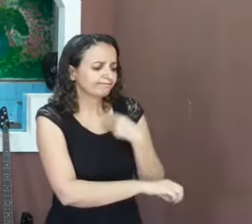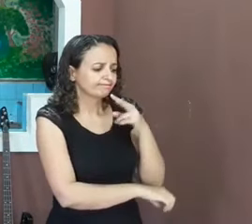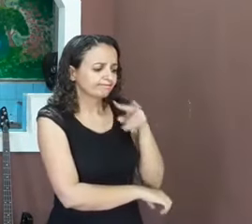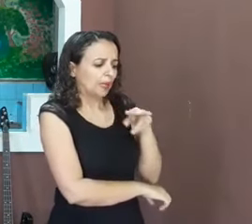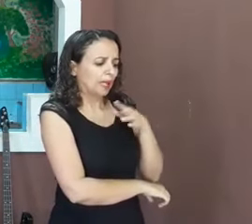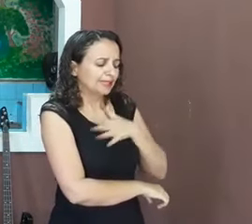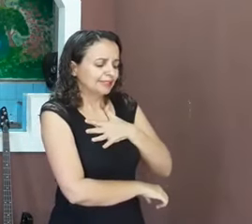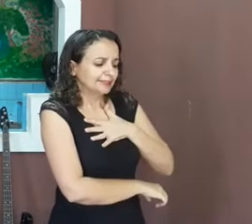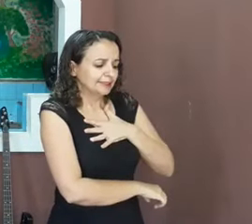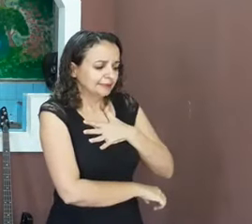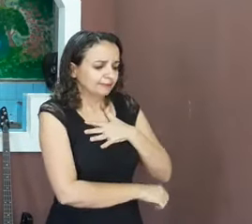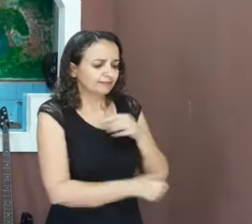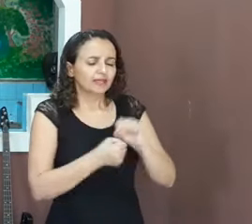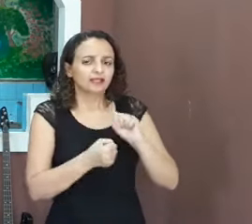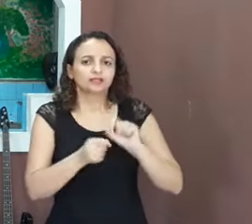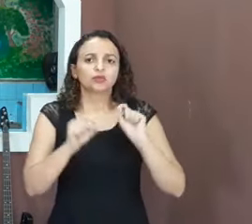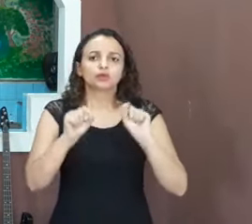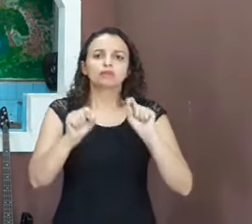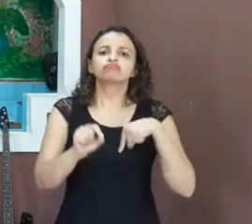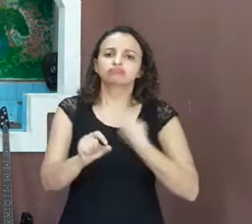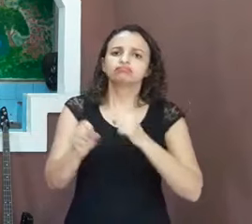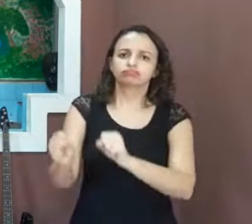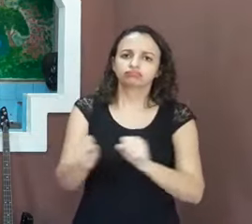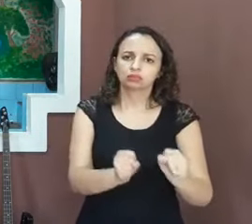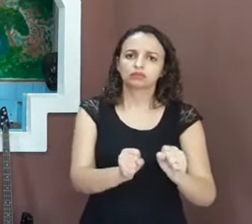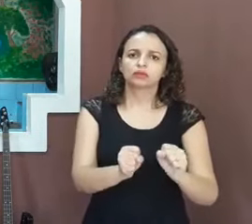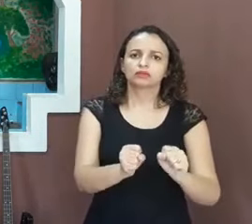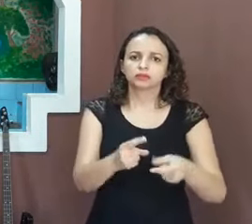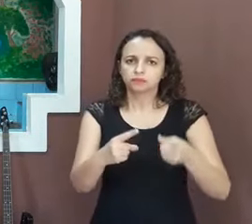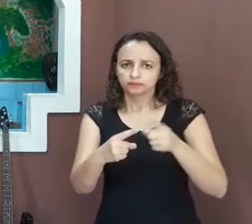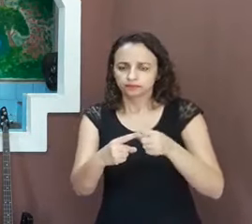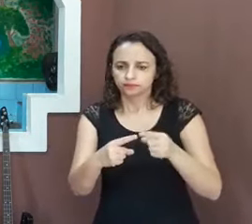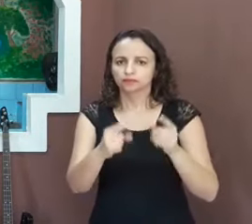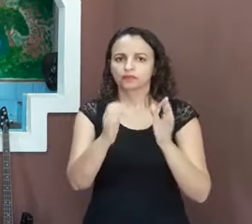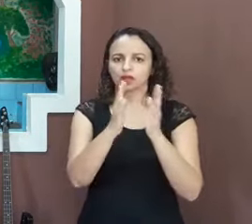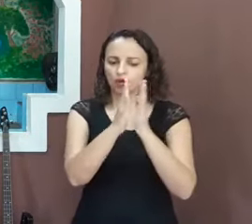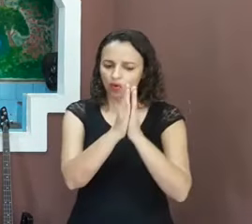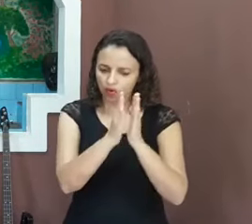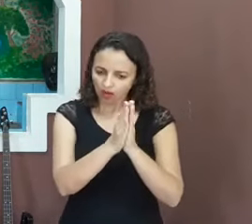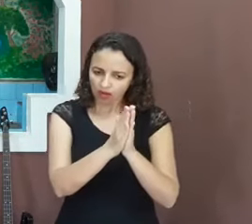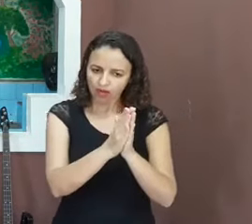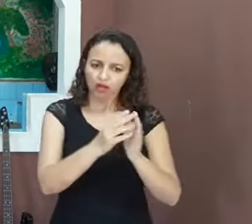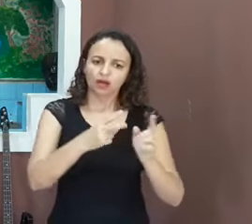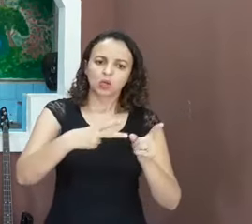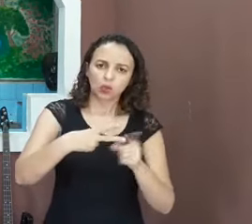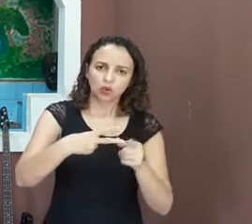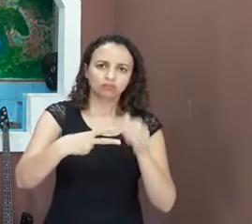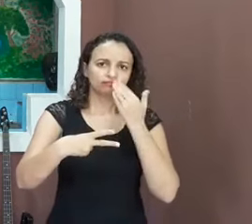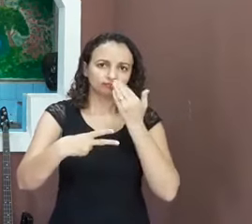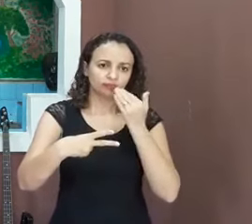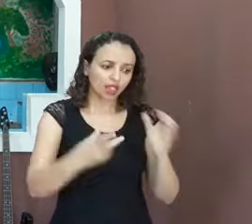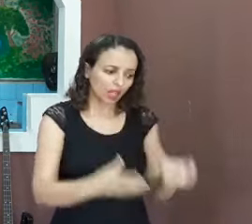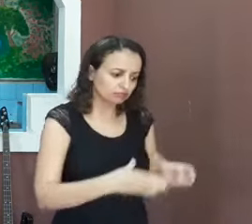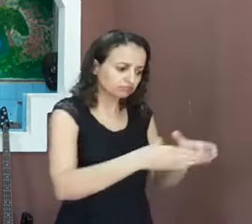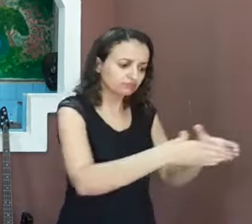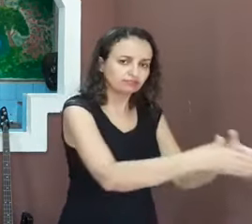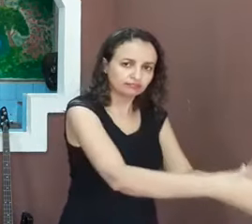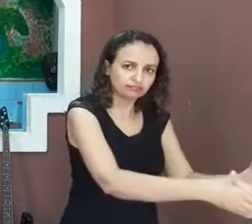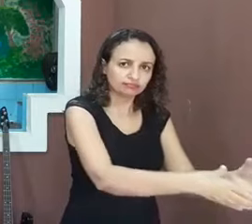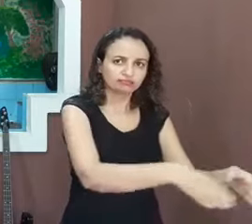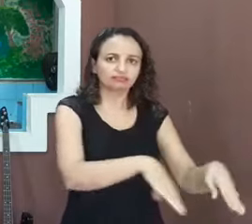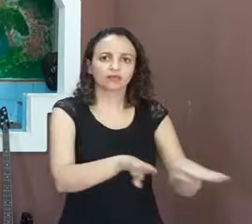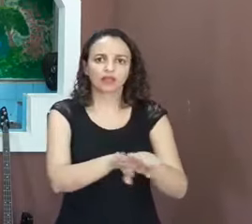Nós podemos fazer muitas coisas. Nós podemos orar, nós podemos levar um prato de comida, nós podemos ir